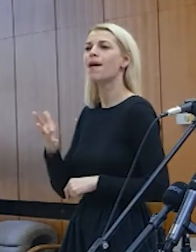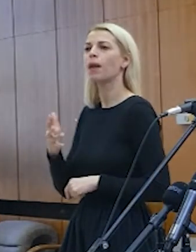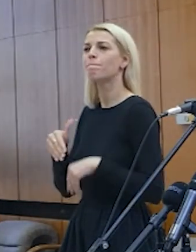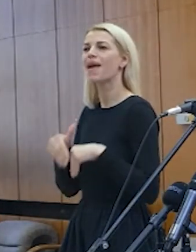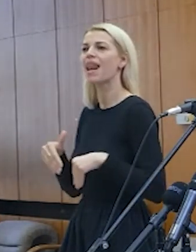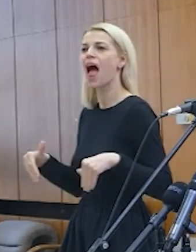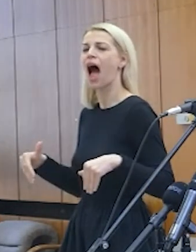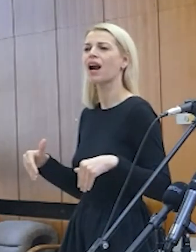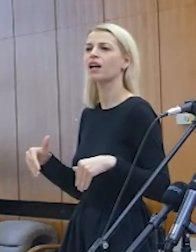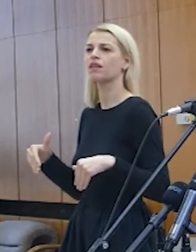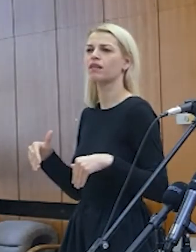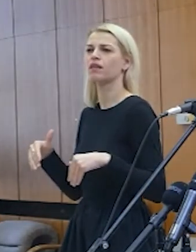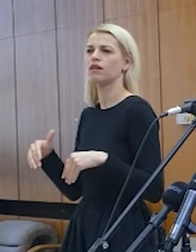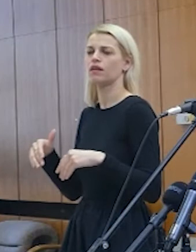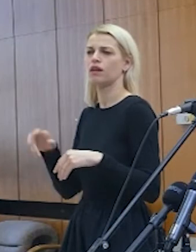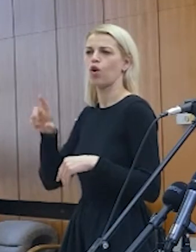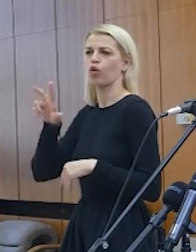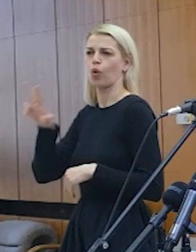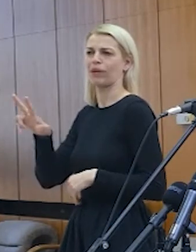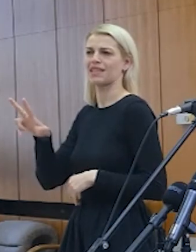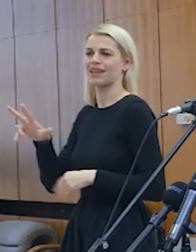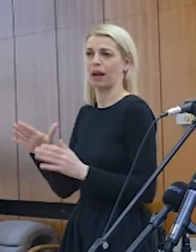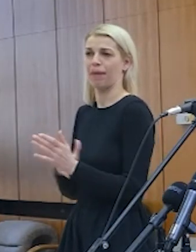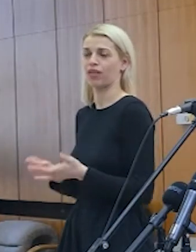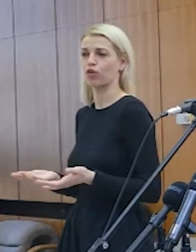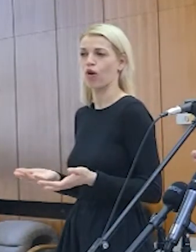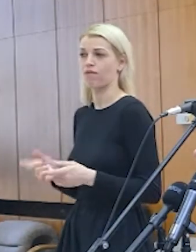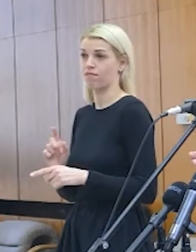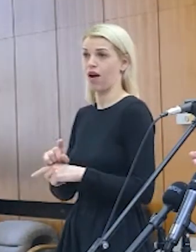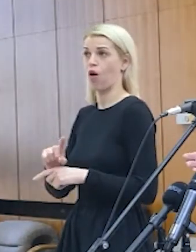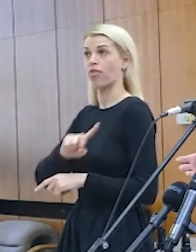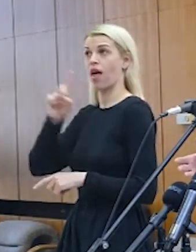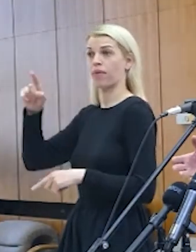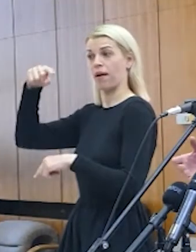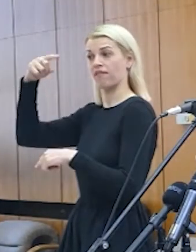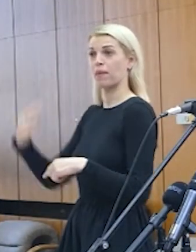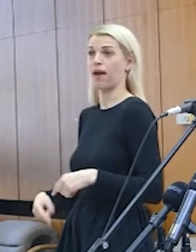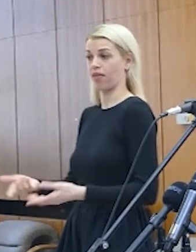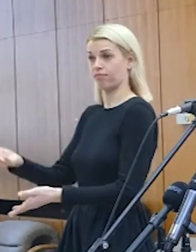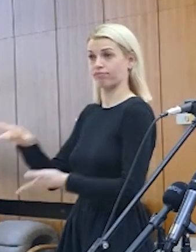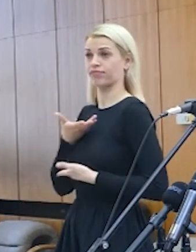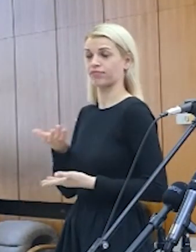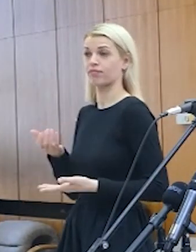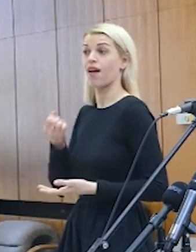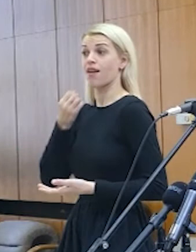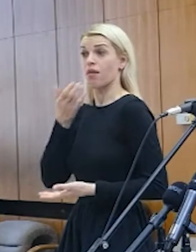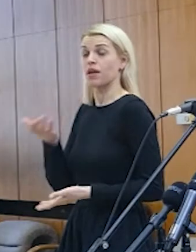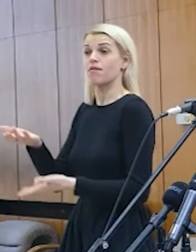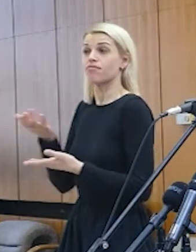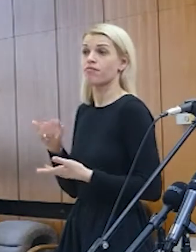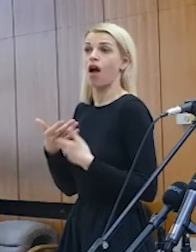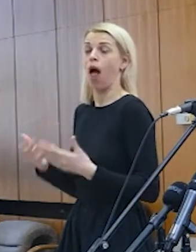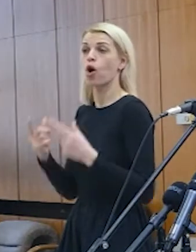miliard kubických metrov plynu, čo z Ruska ročne dovážame, vám nepadne z neba, ale keď padne, poťažne, keď pani